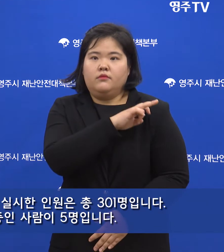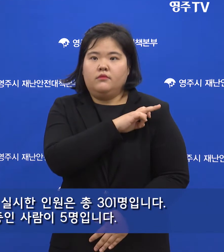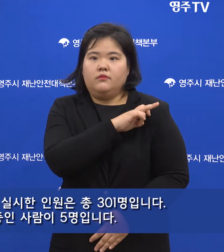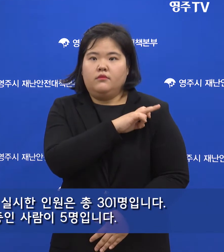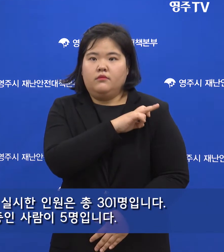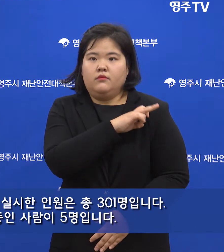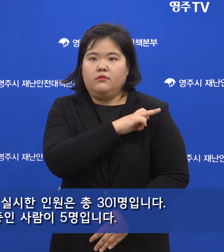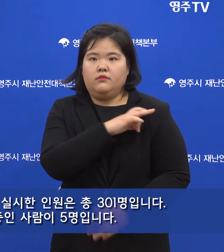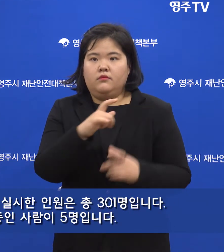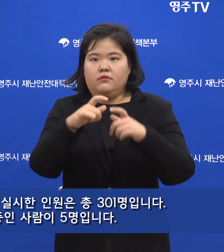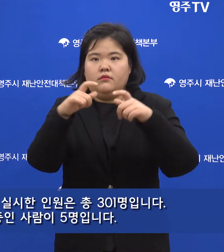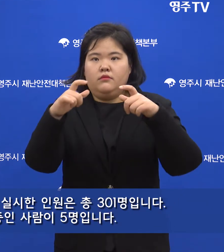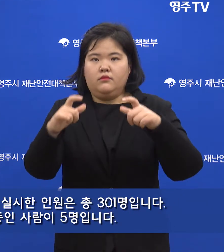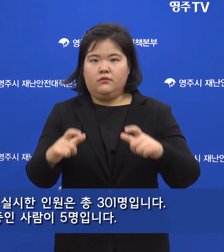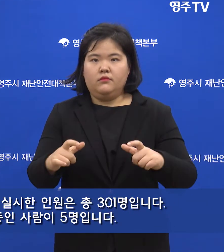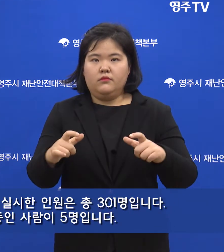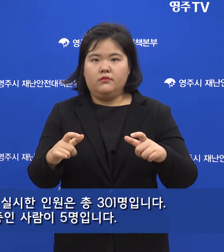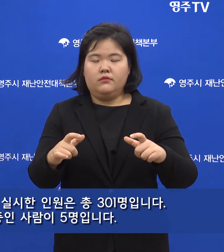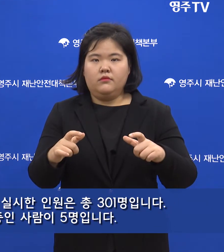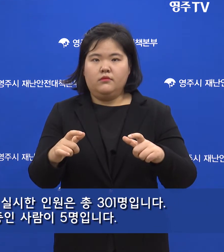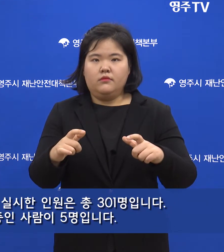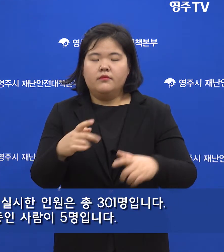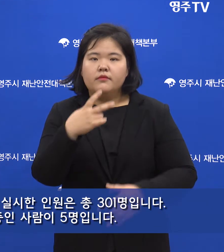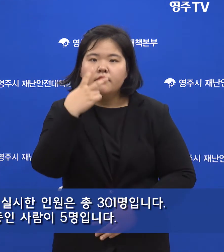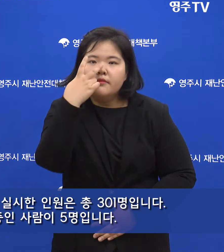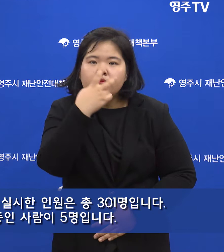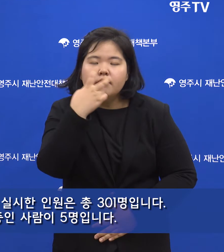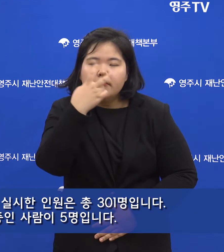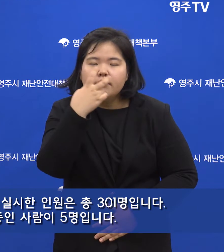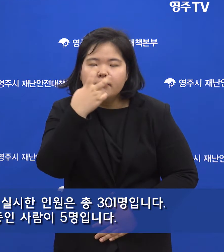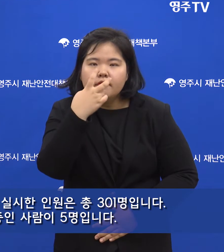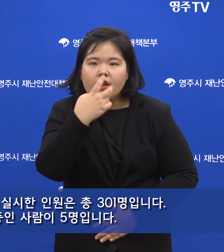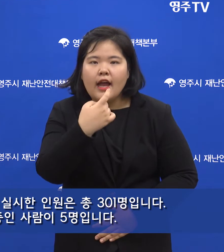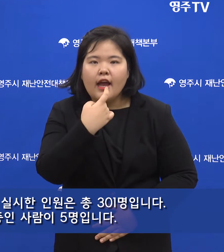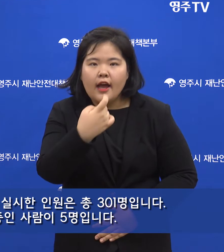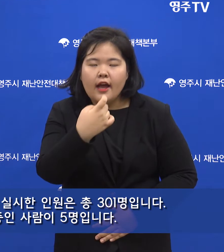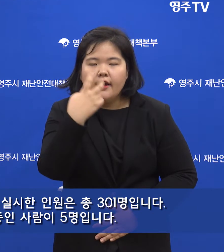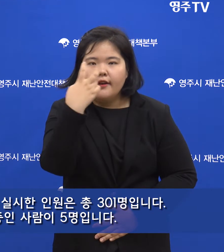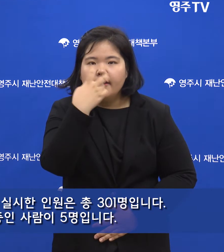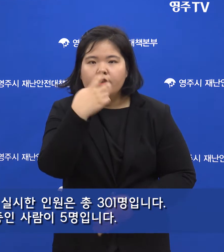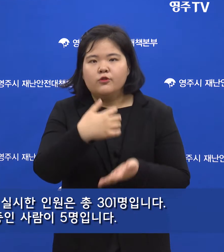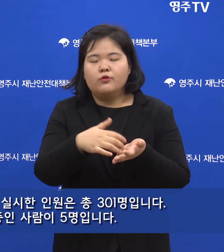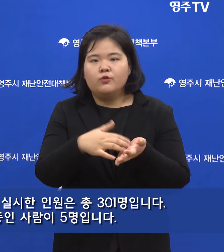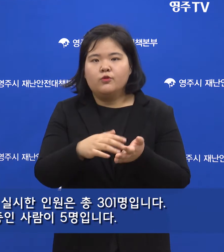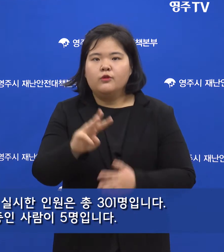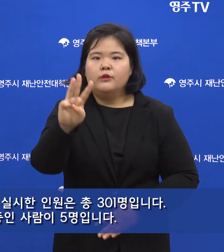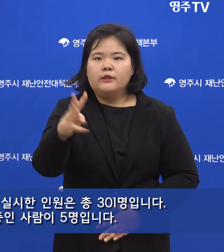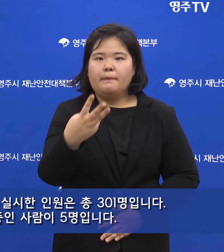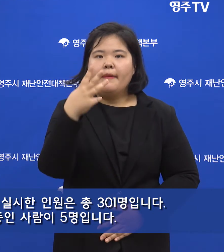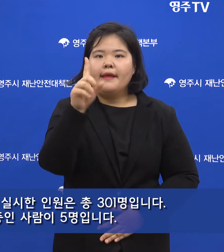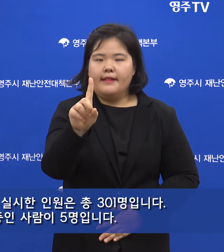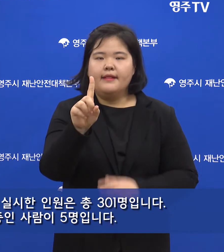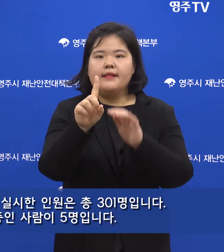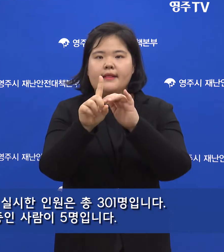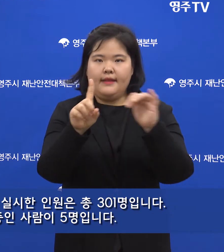영주 지역에 지금까지 이 검사, 이제 선별 검사를 실시한 인원은 총